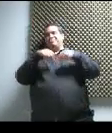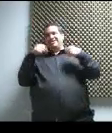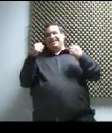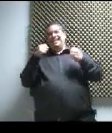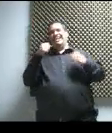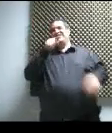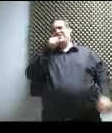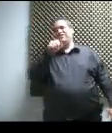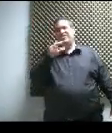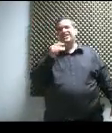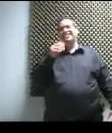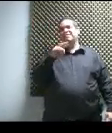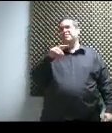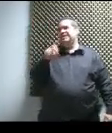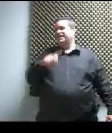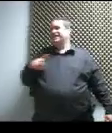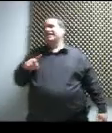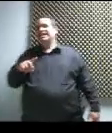Martínez.